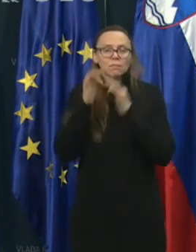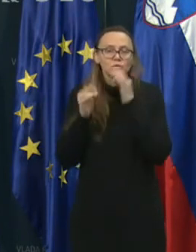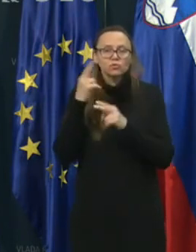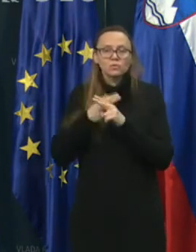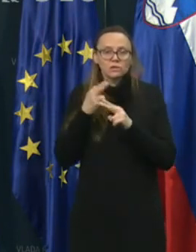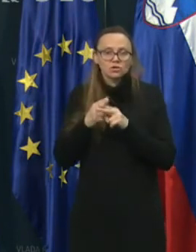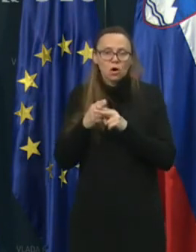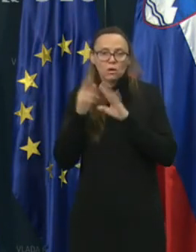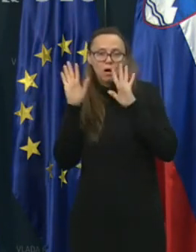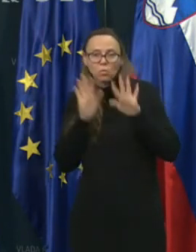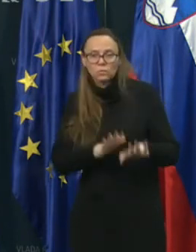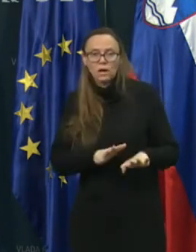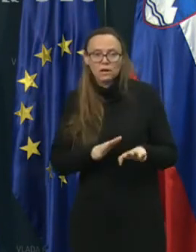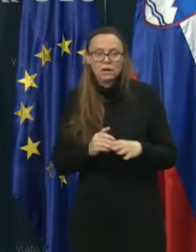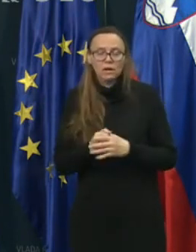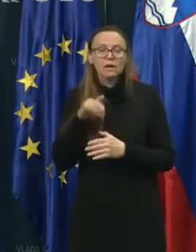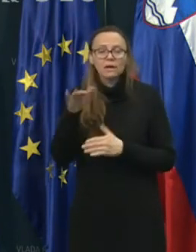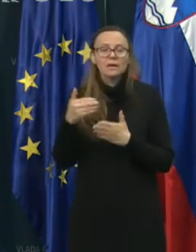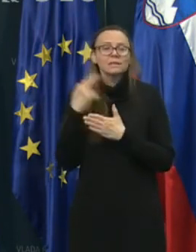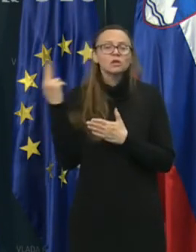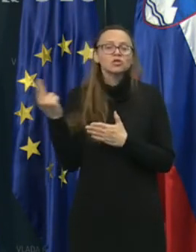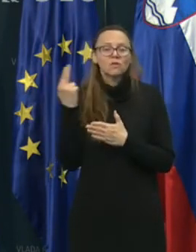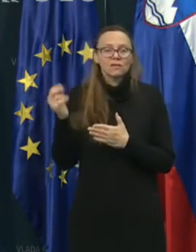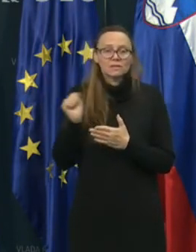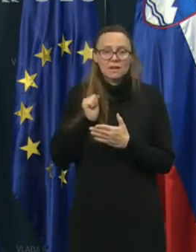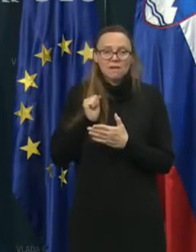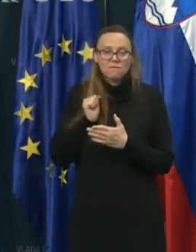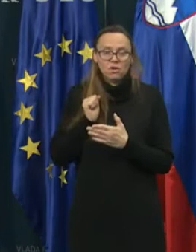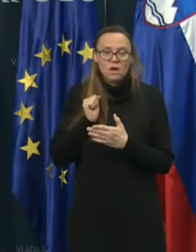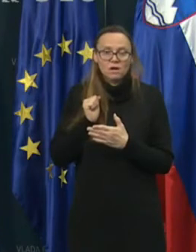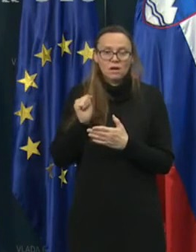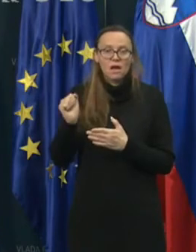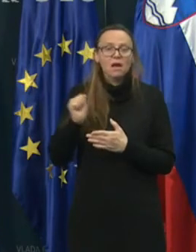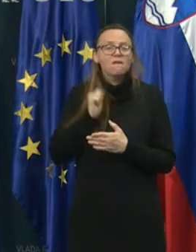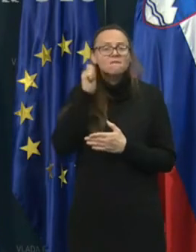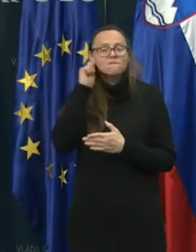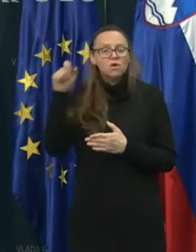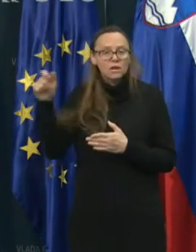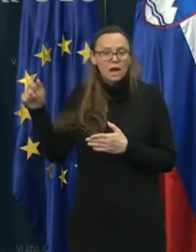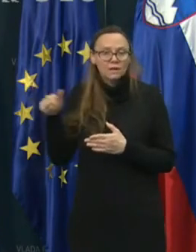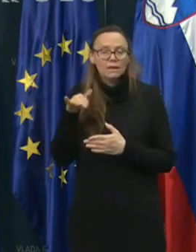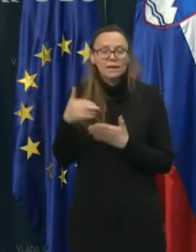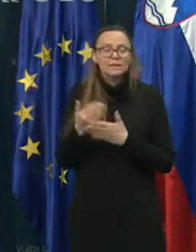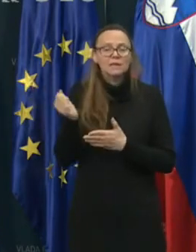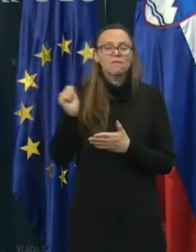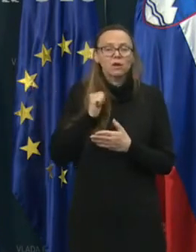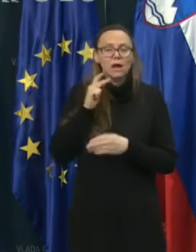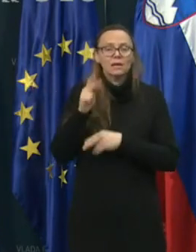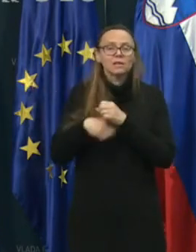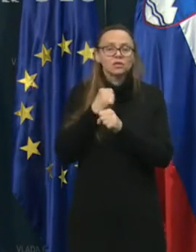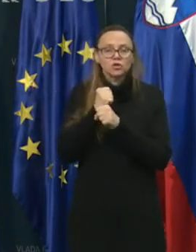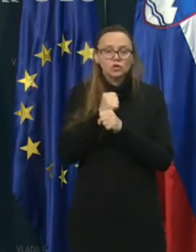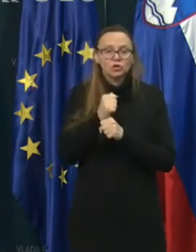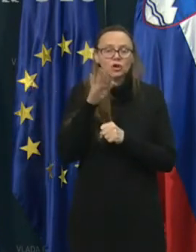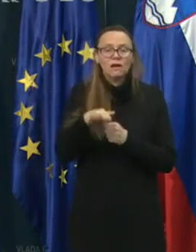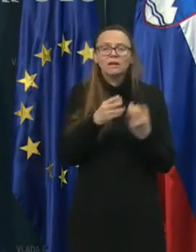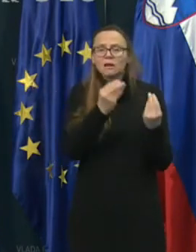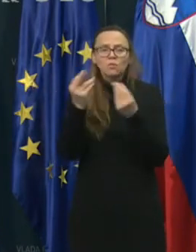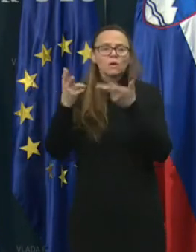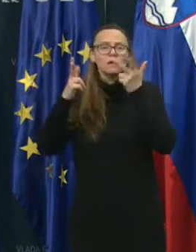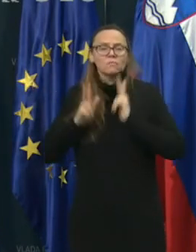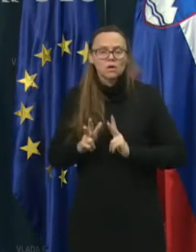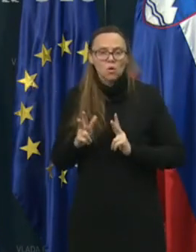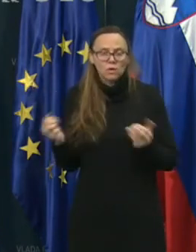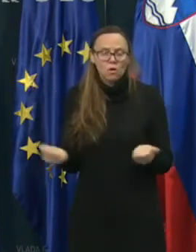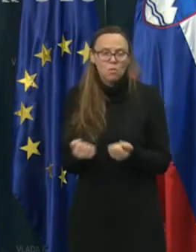državnega udara. Gre za slovenske vojake in vojakinje, gre za vojake, ki so sodelovali na številnih mirovnih